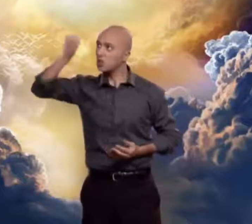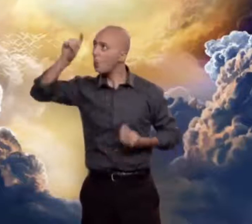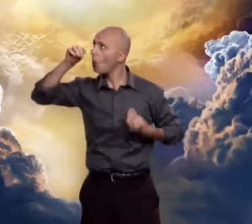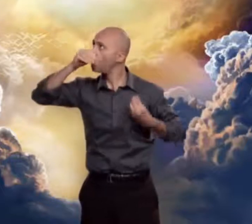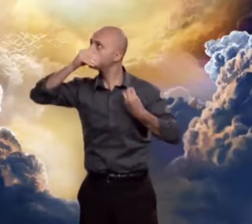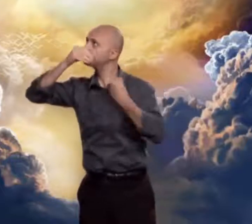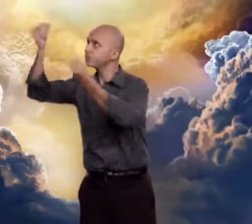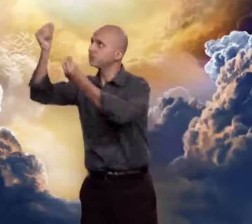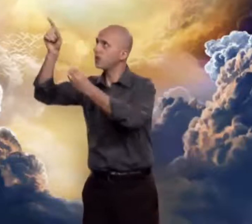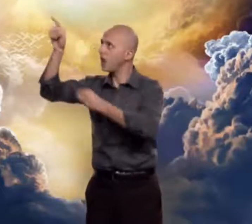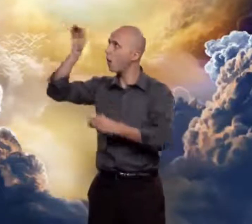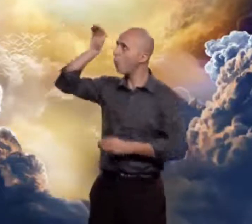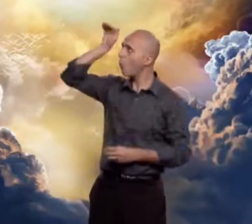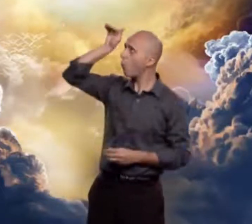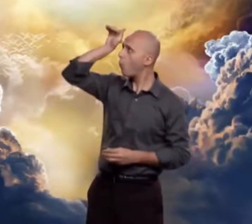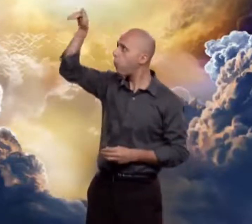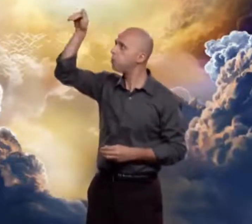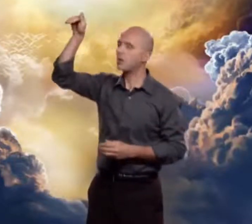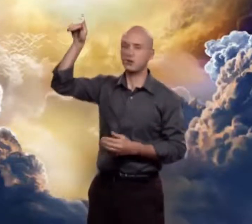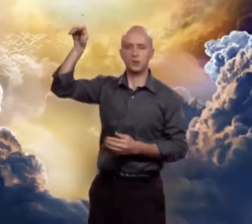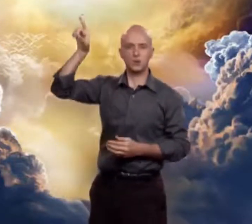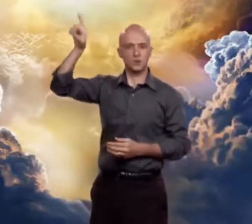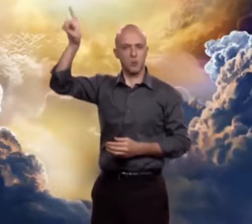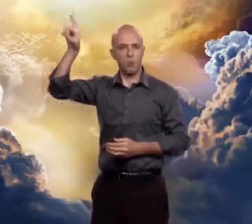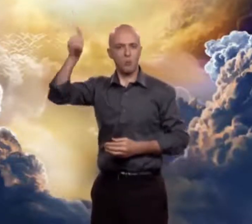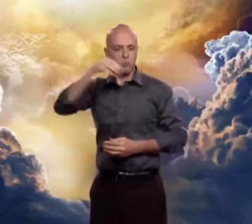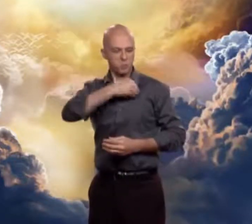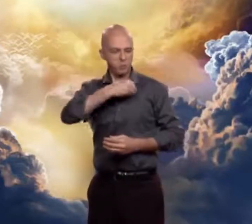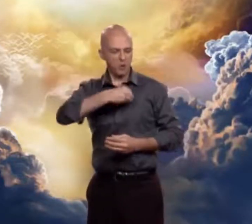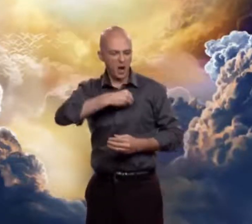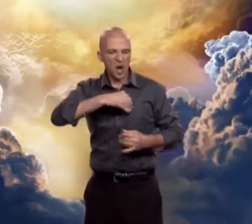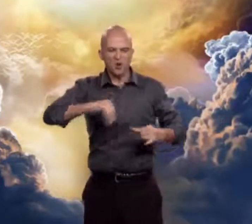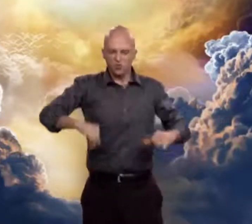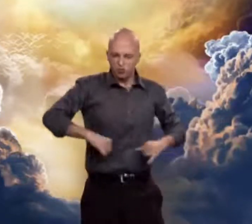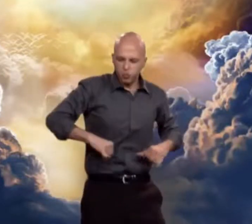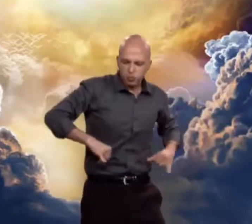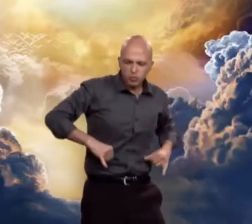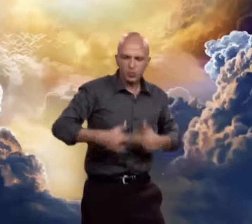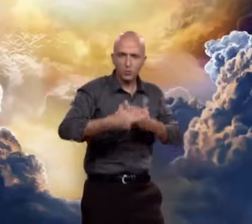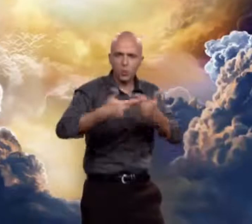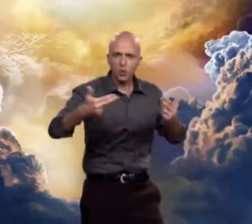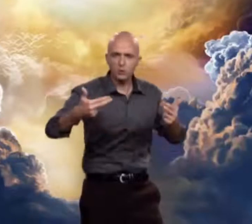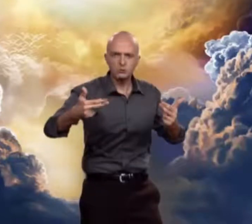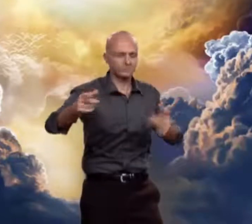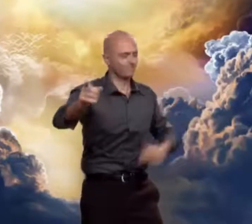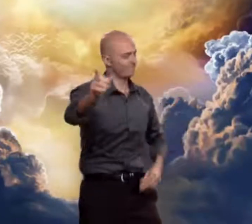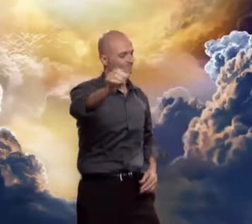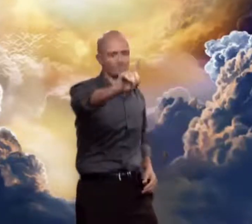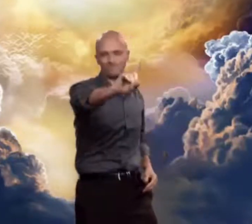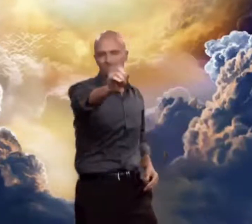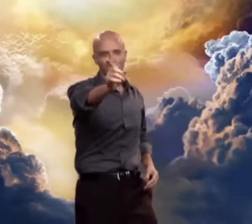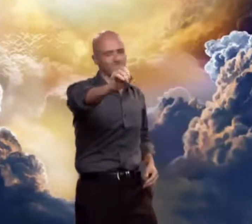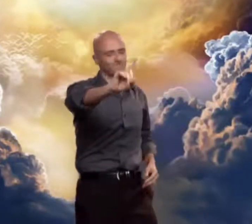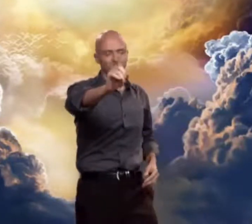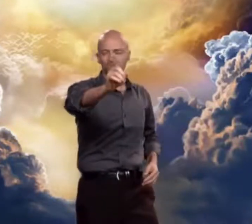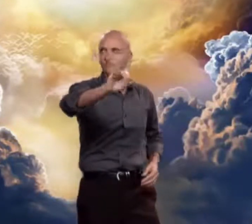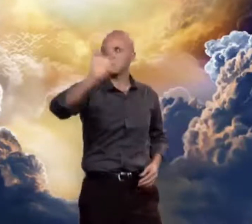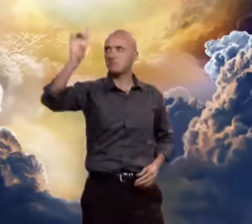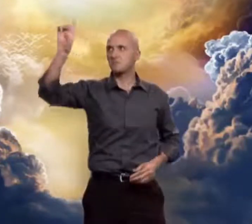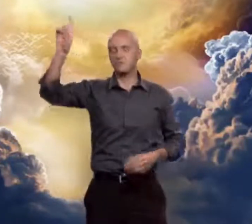de Deus. Ele não é, de modo algum, o responsável pelo surgimento do pecado. Ele não retirou arbitrariamente